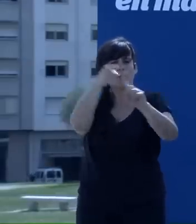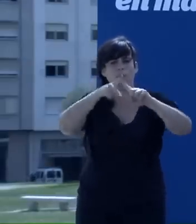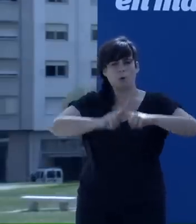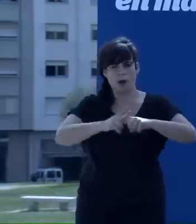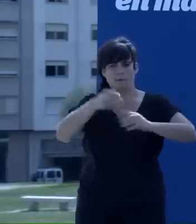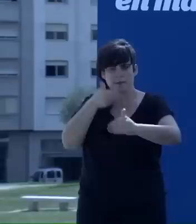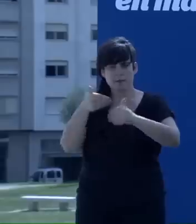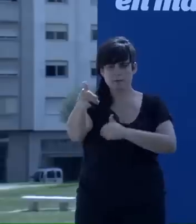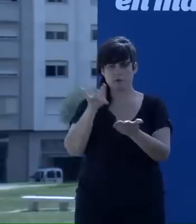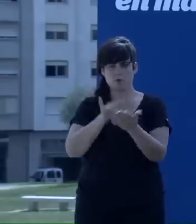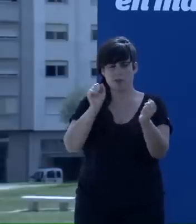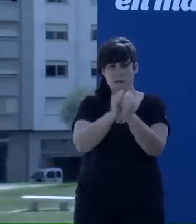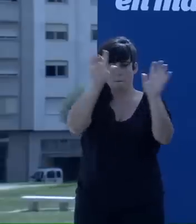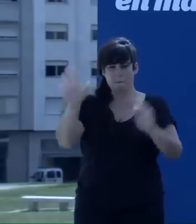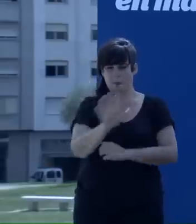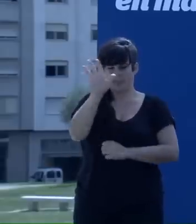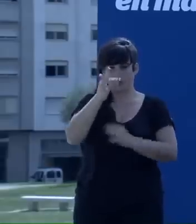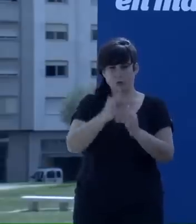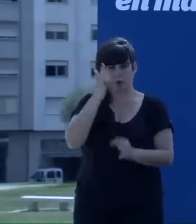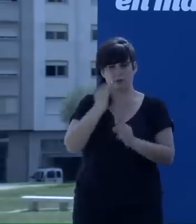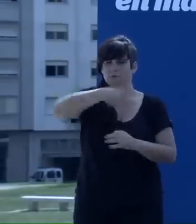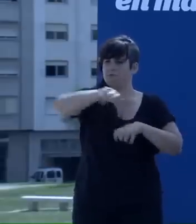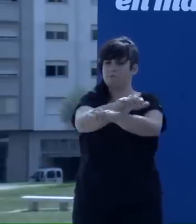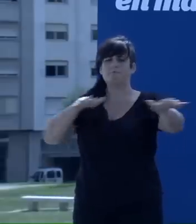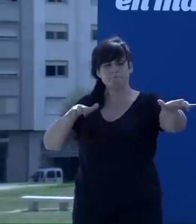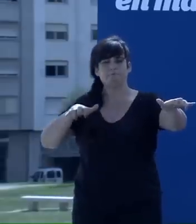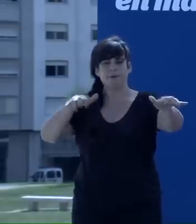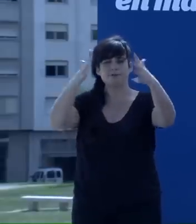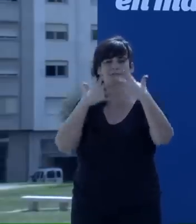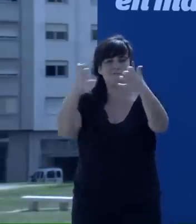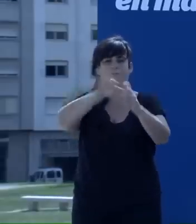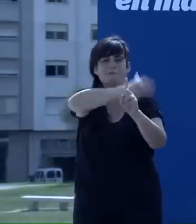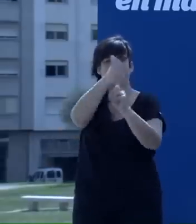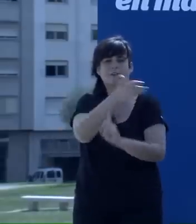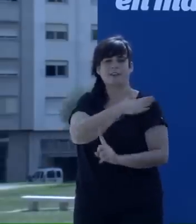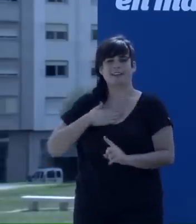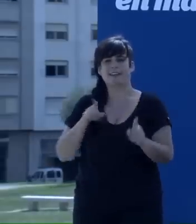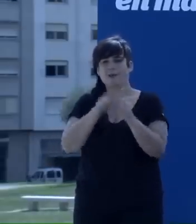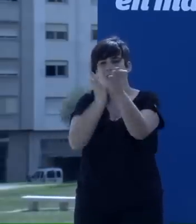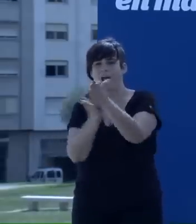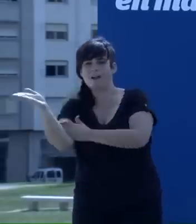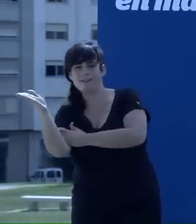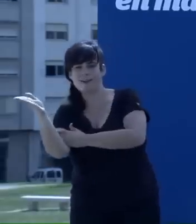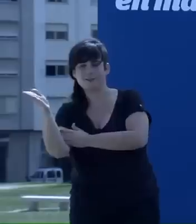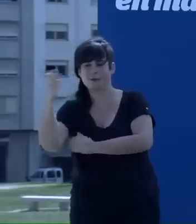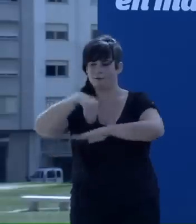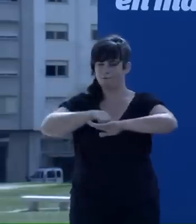25 de setembro a termos a maioría no Parlamento de Galicia, a sermos alternativa de